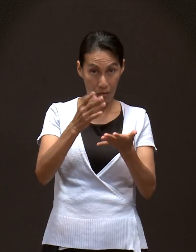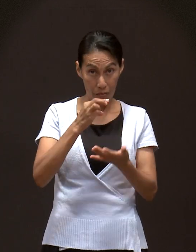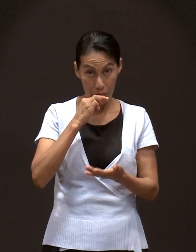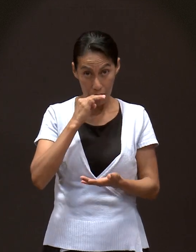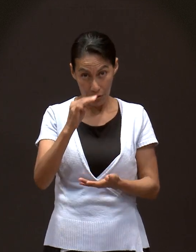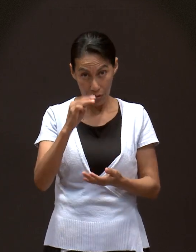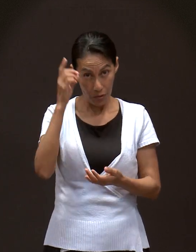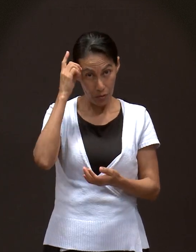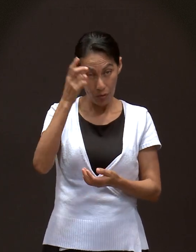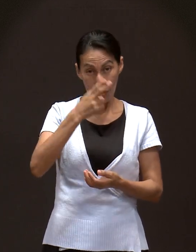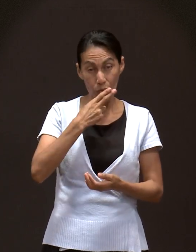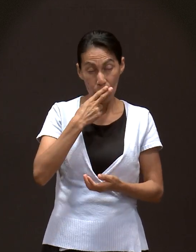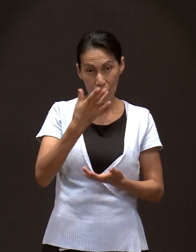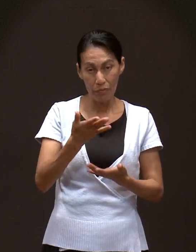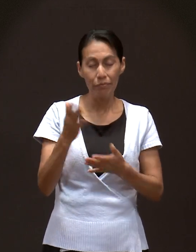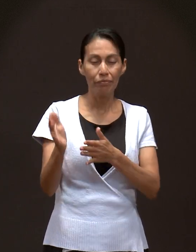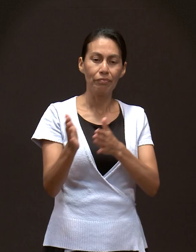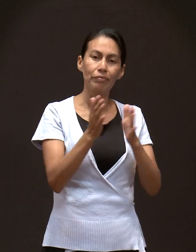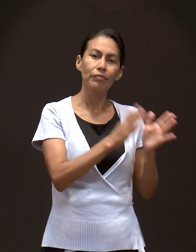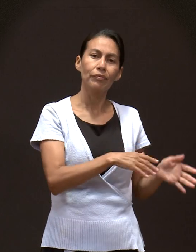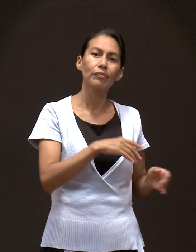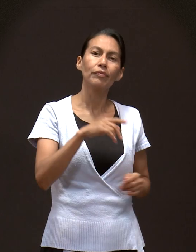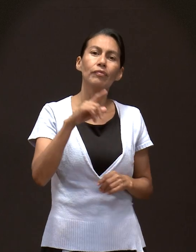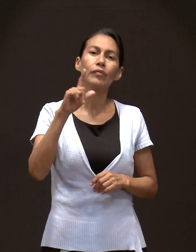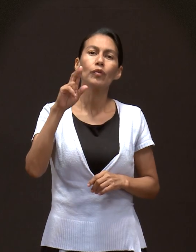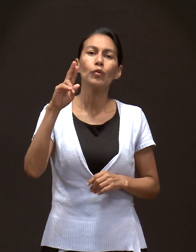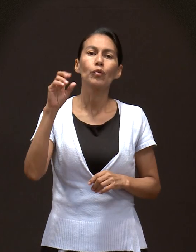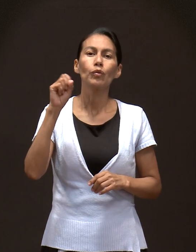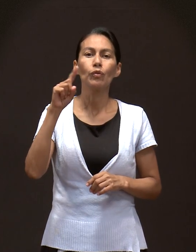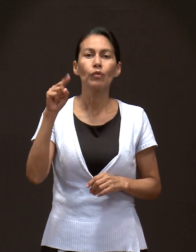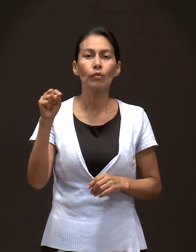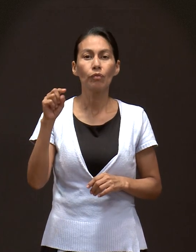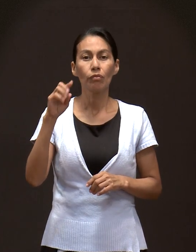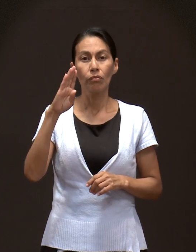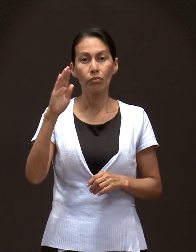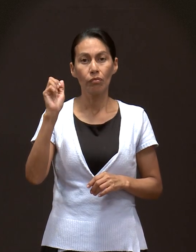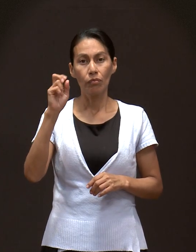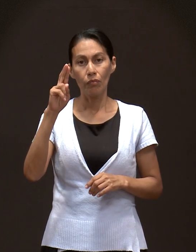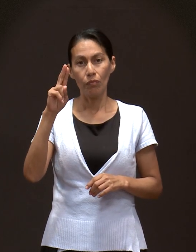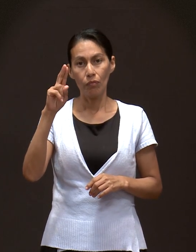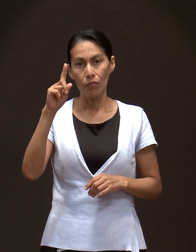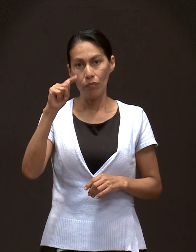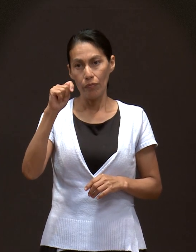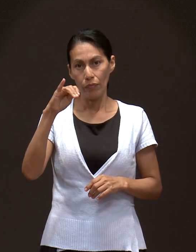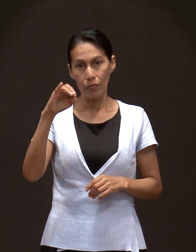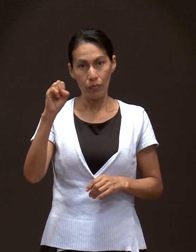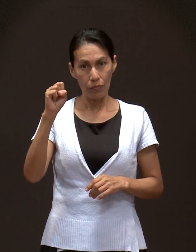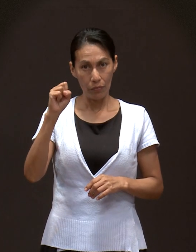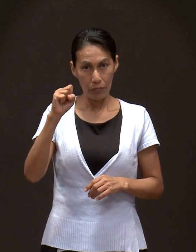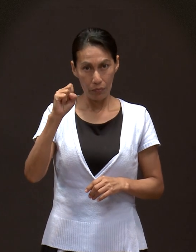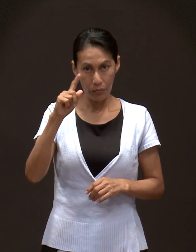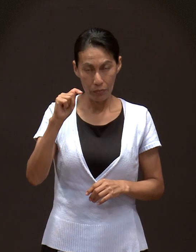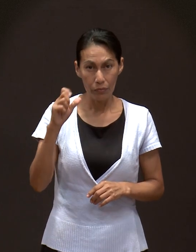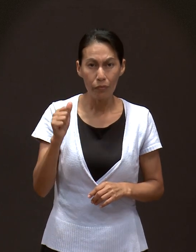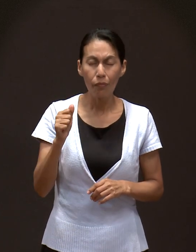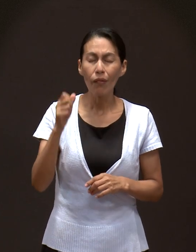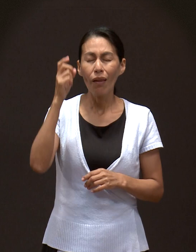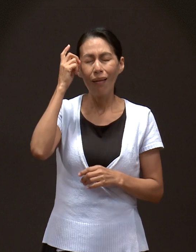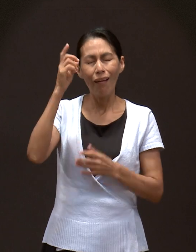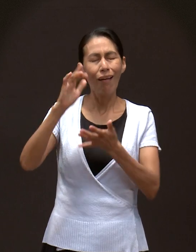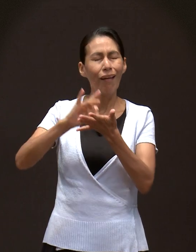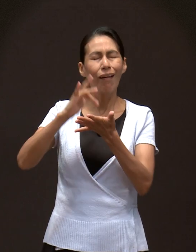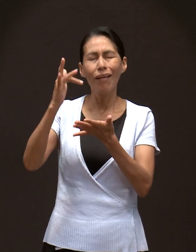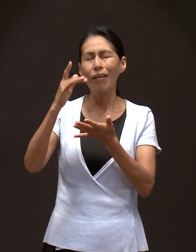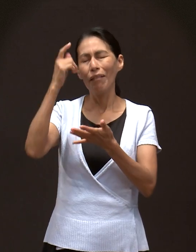mensaje, Arturo. Dios te sigue usando. Luz Bautista Ramírez, agradecida a Dios por todas sus